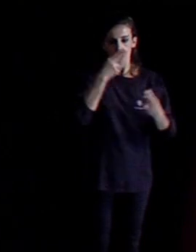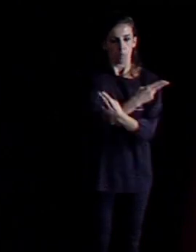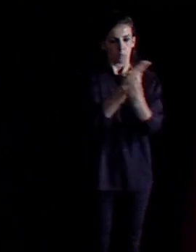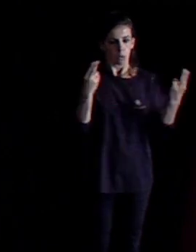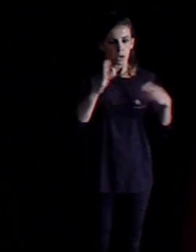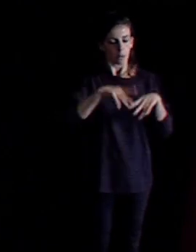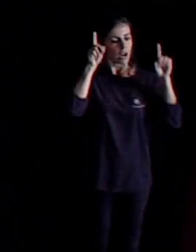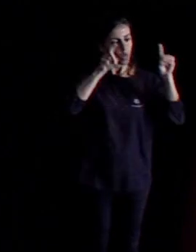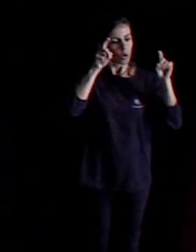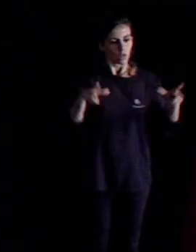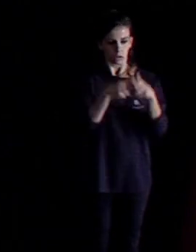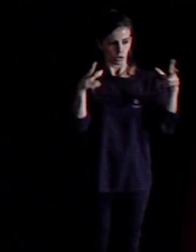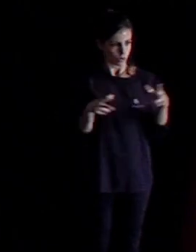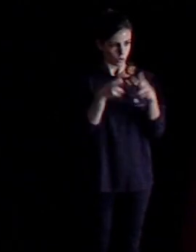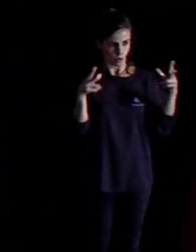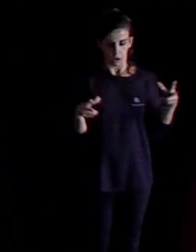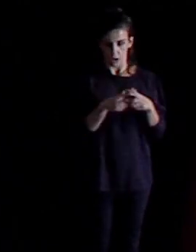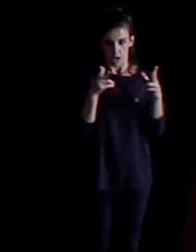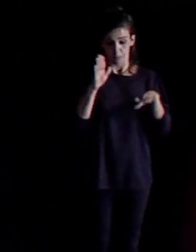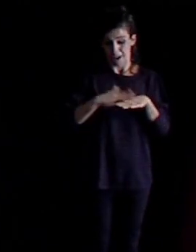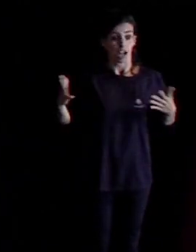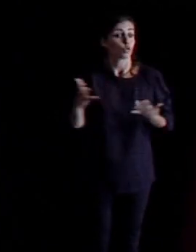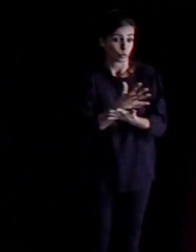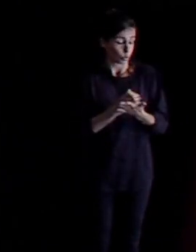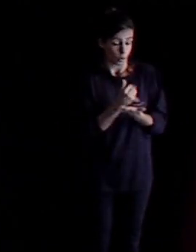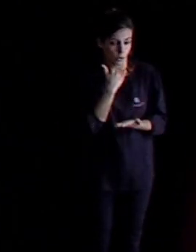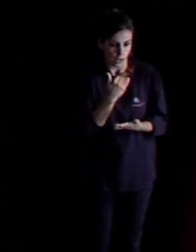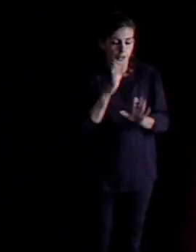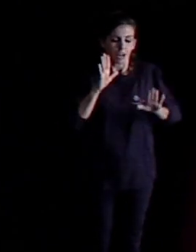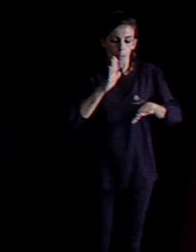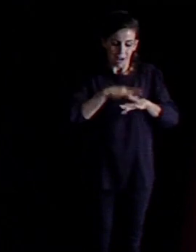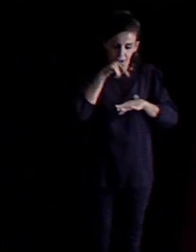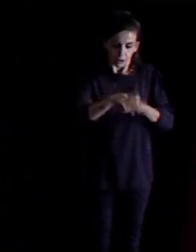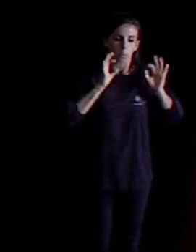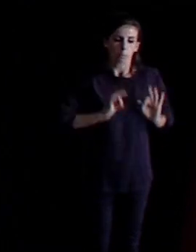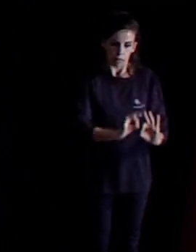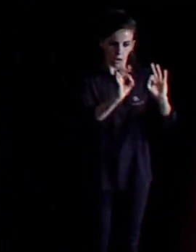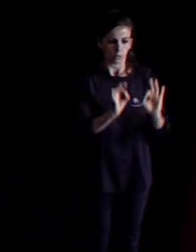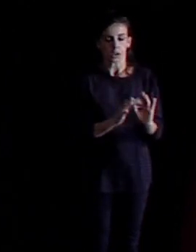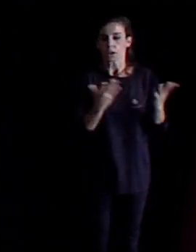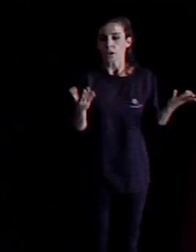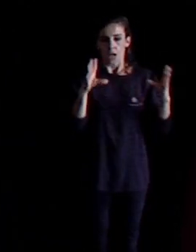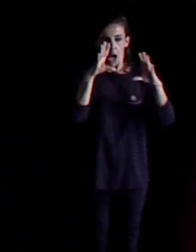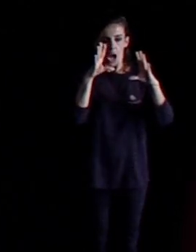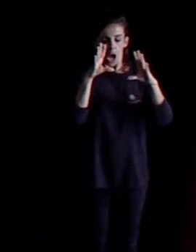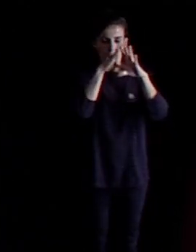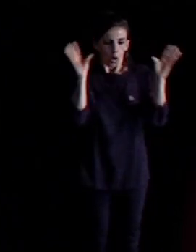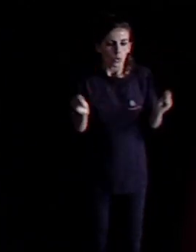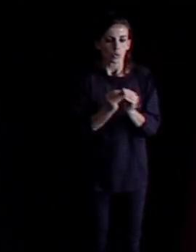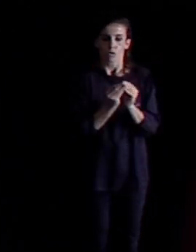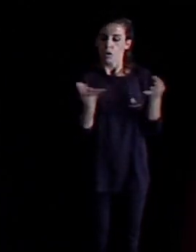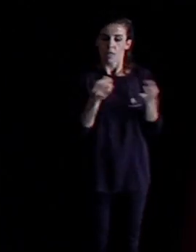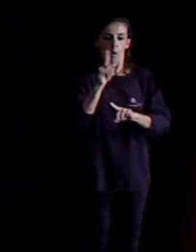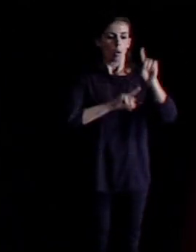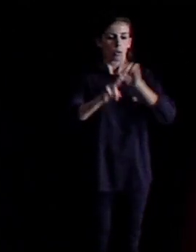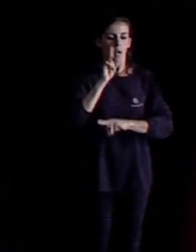educación social para esto y para todo, básicamente, pero para esto especialmente. Y bueno, las conclusiones, que hay que reconocer el problema,